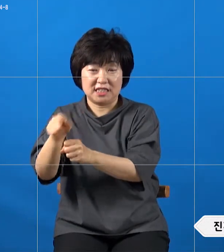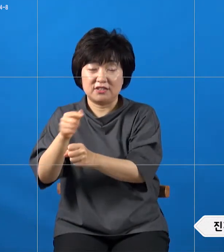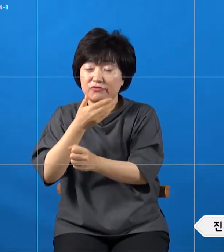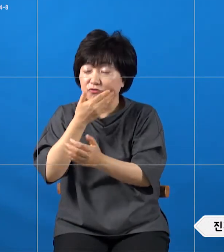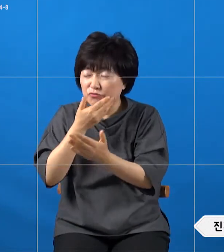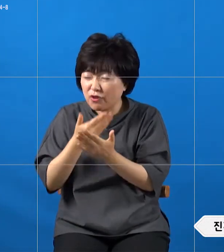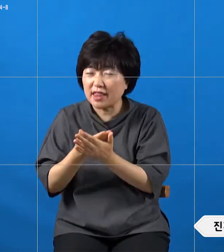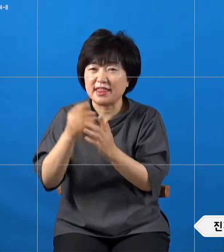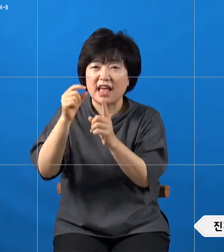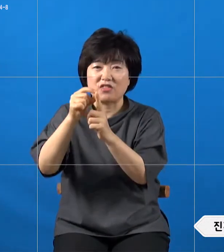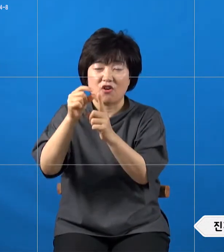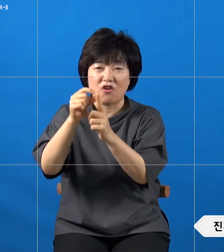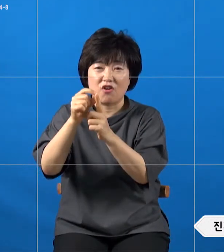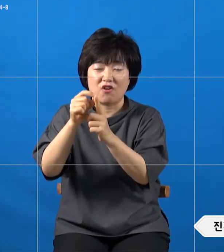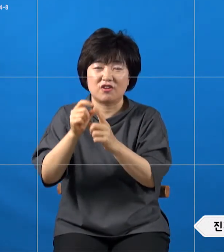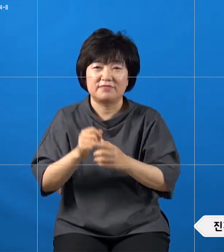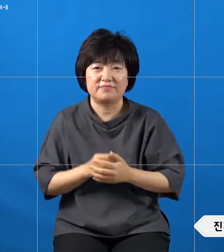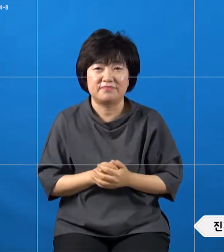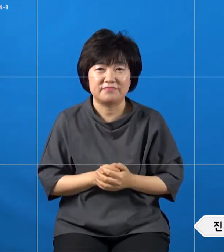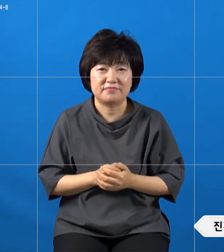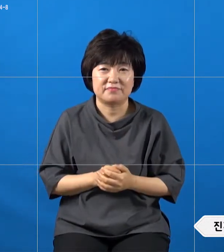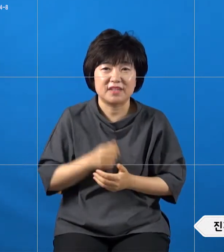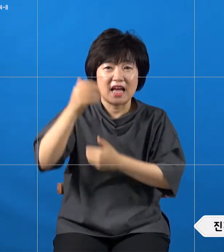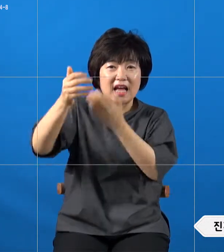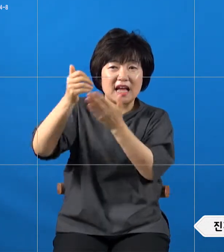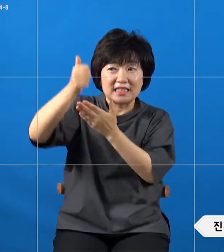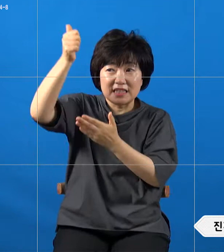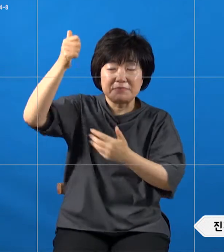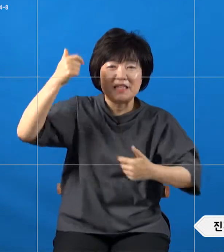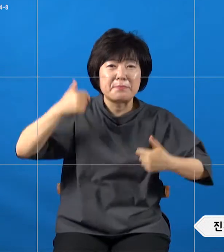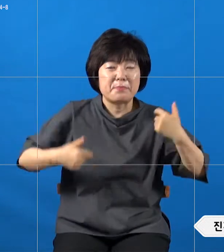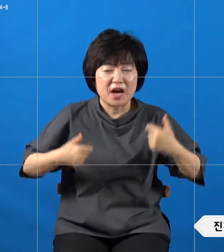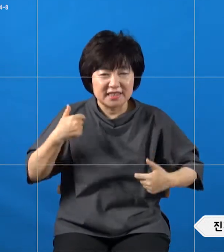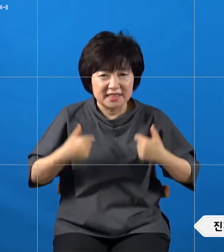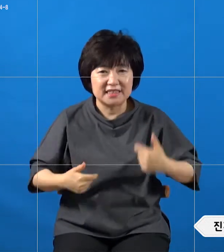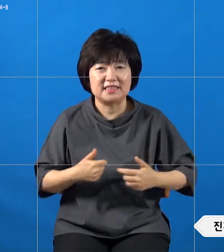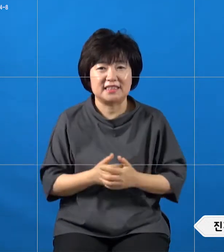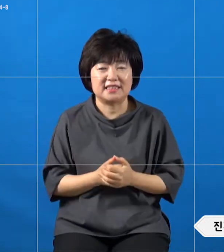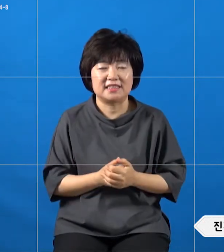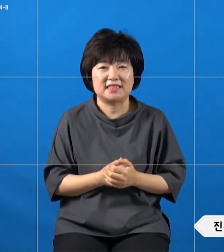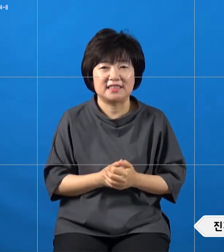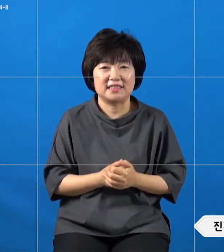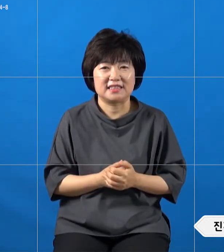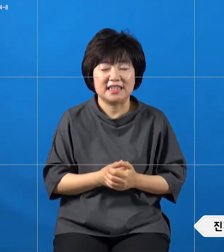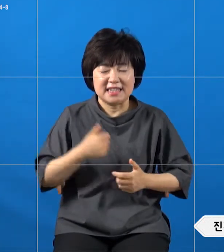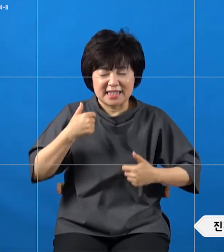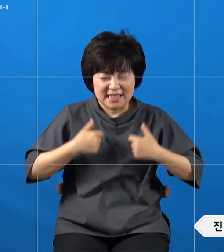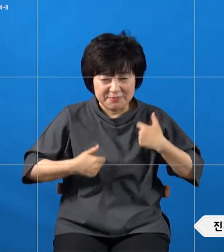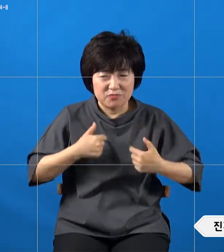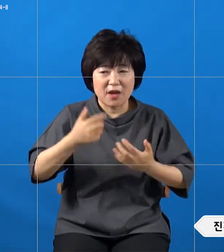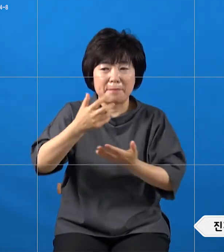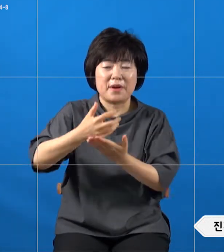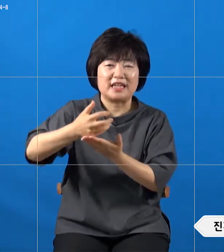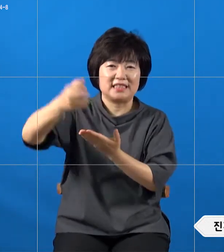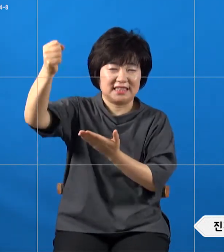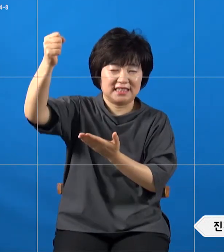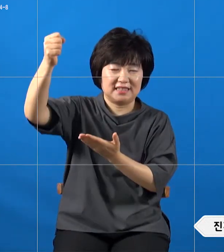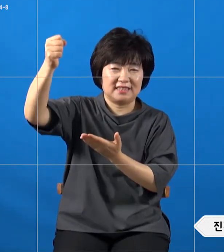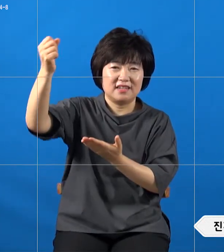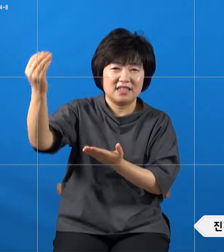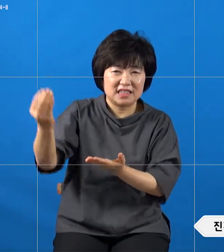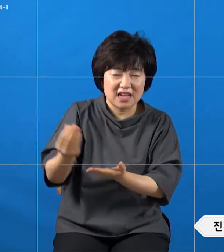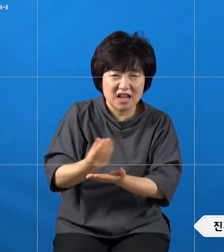또 하나의 중요한 단어, 이렇게 말씀합니다. 하나님이 기뻐하시는, 기쁘게